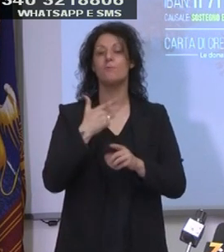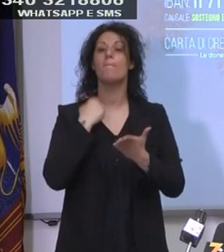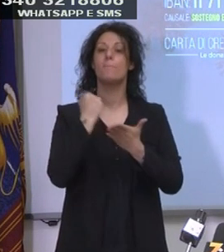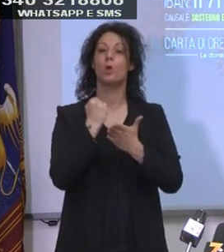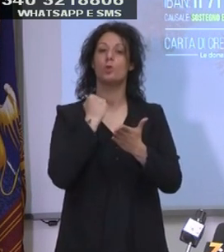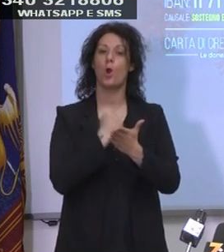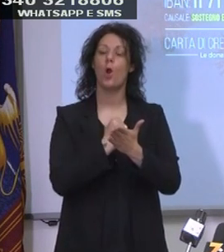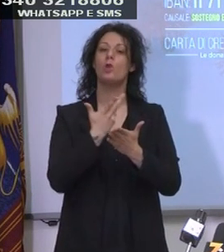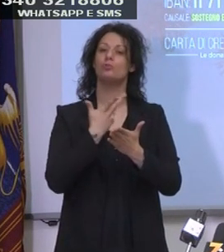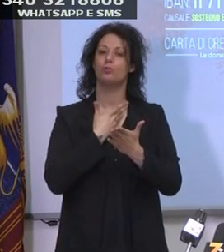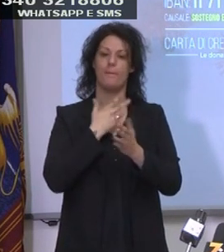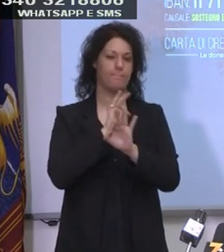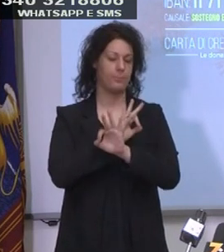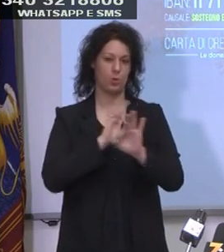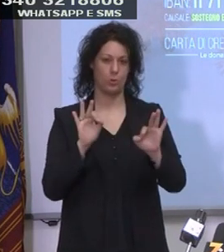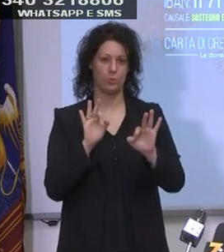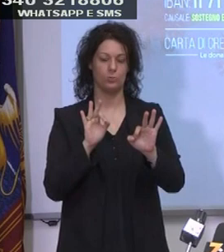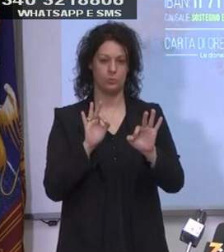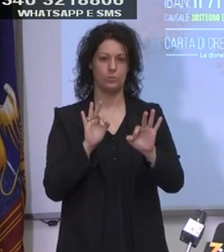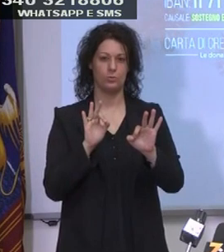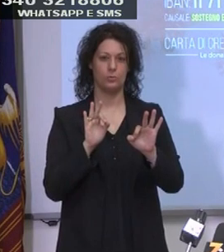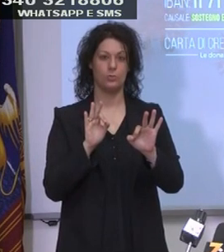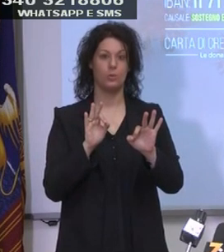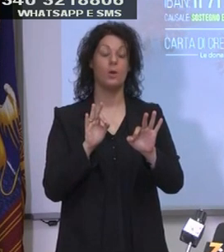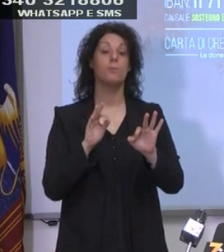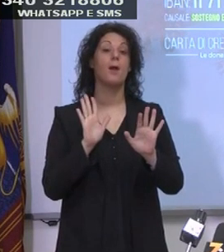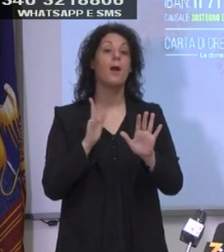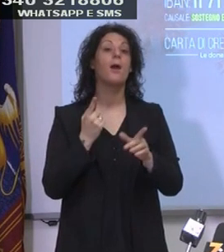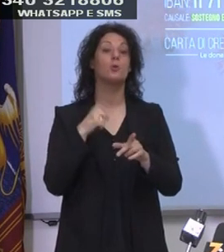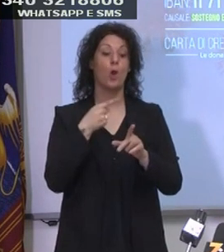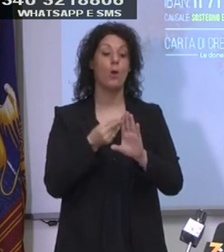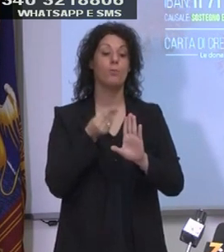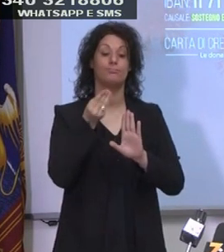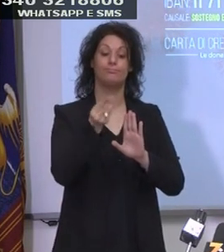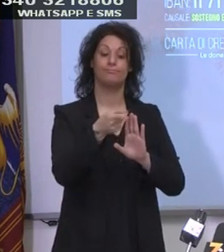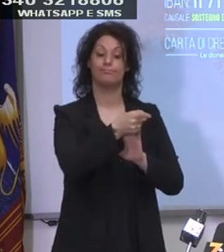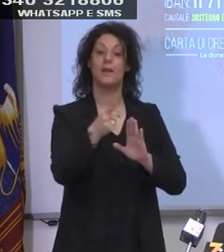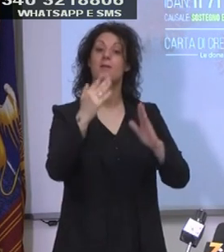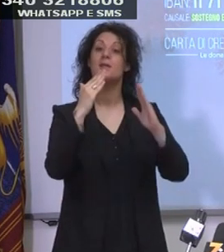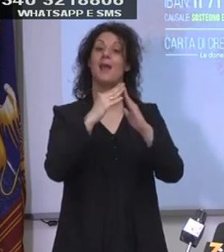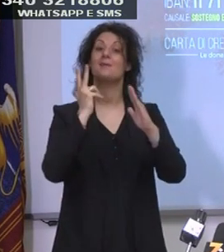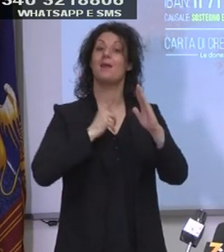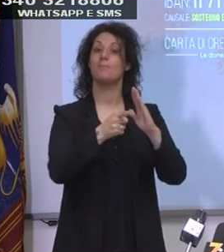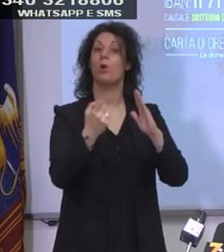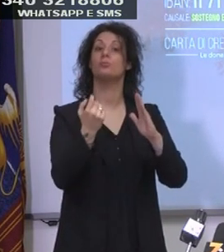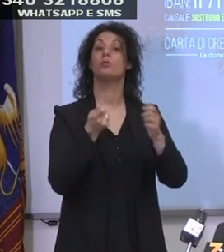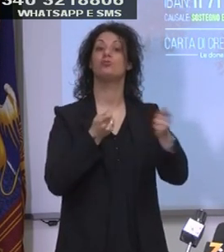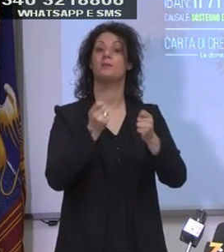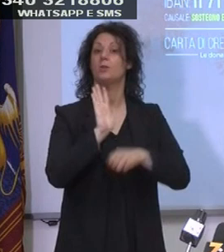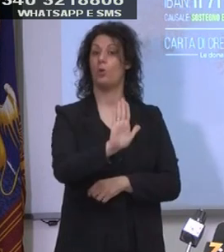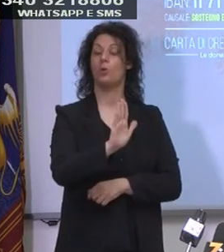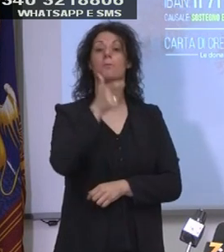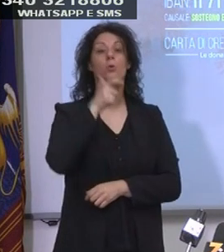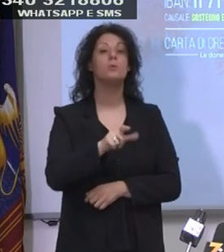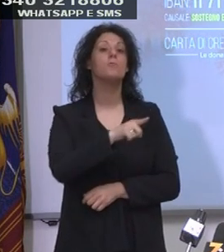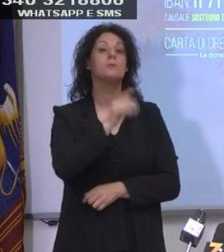già. Considerate che poi tutto viene rimesso nelle mani delle gestioni delle case di riposo, perché se una casa di riposo in via di autotutela decide di continuare a